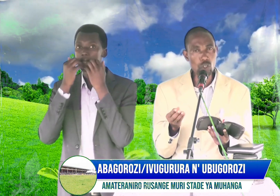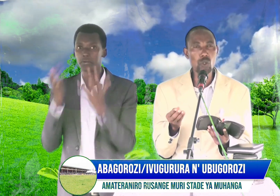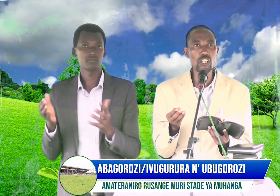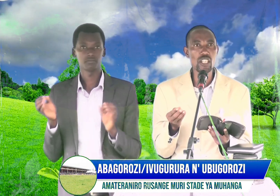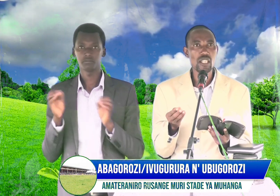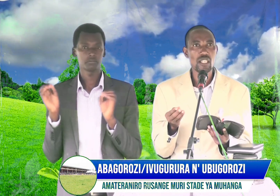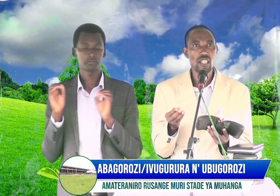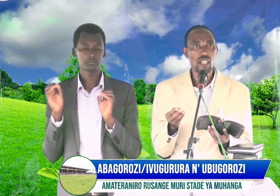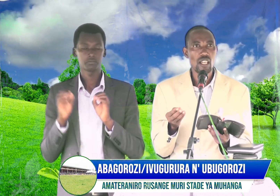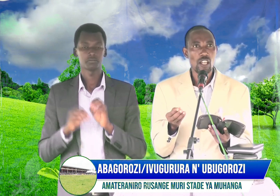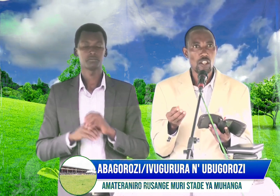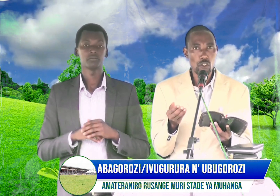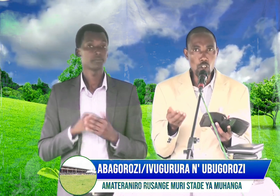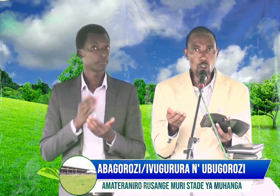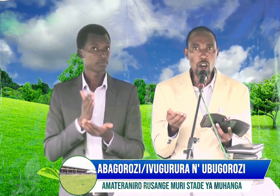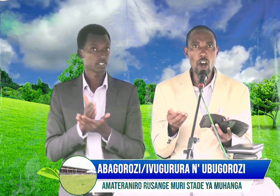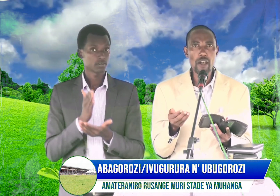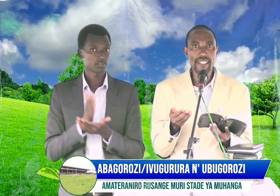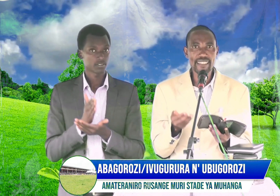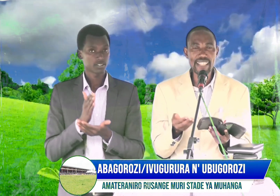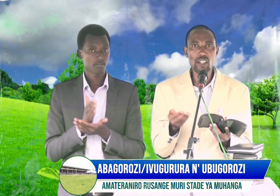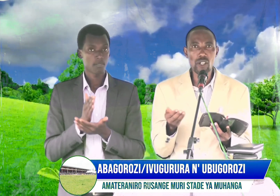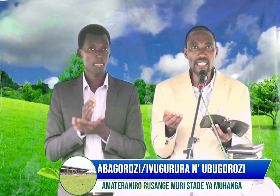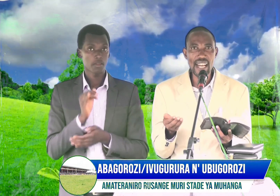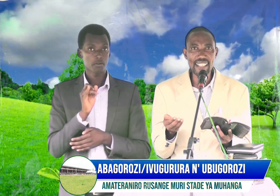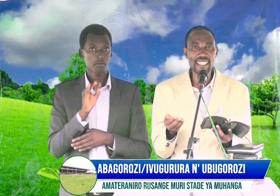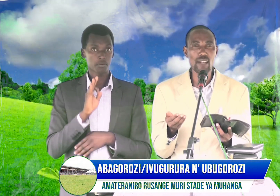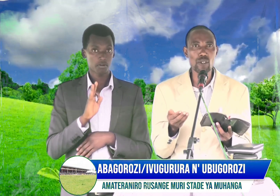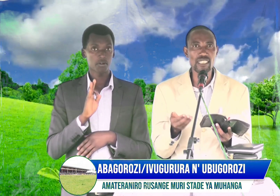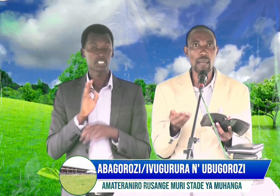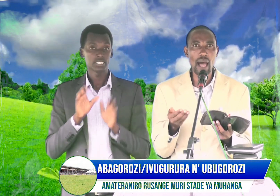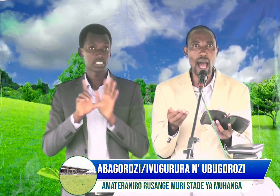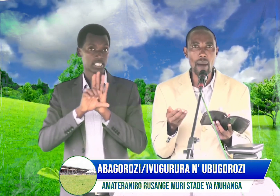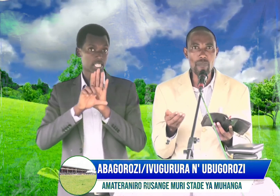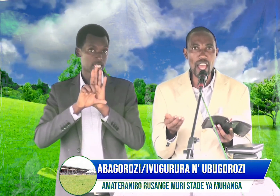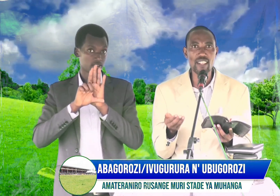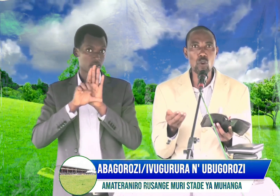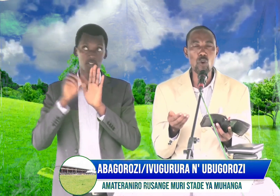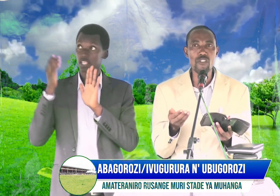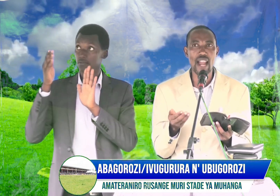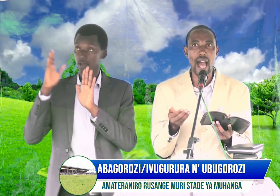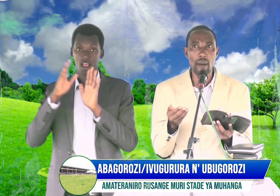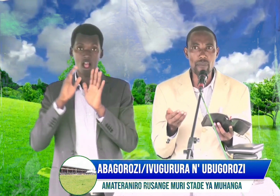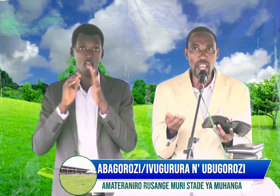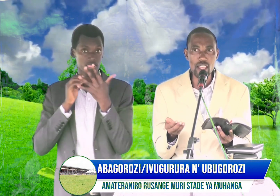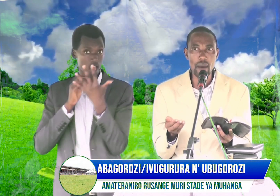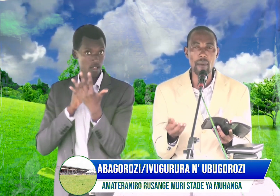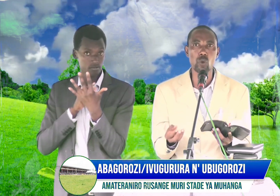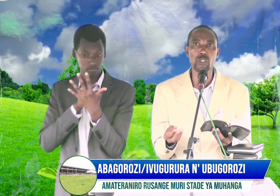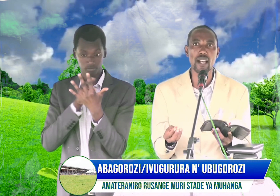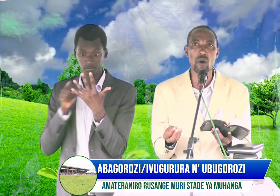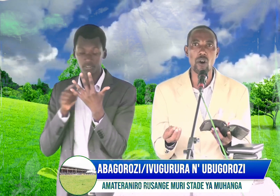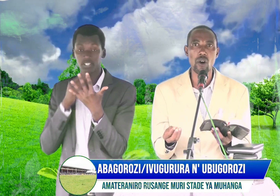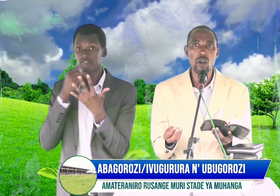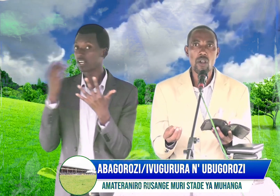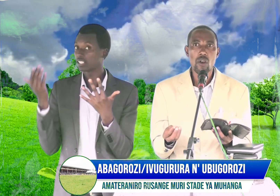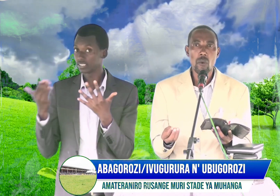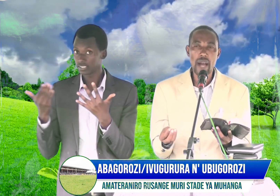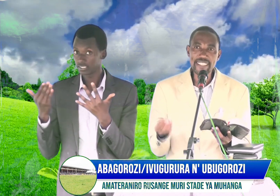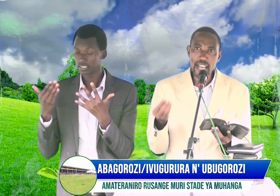Mu by'ukuri nubwo itegeko rya gatanu risaba ababyeyi kumvira ababyeyi babo kugira